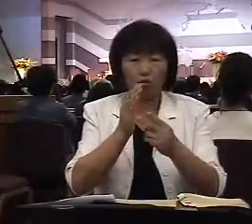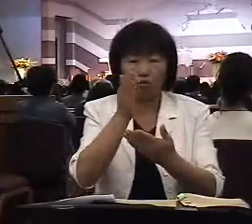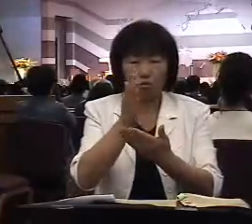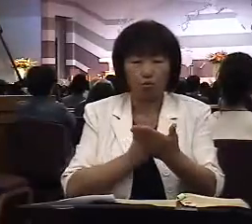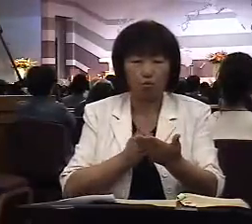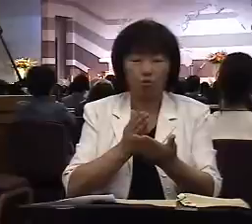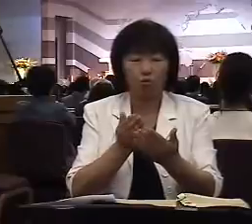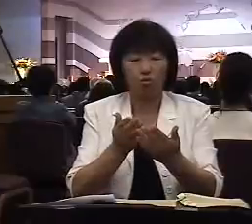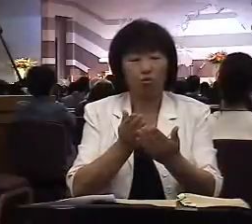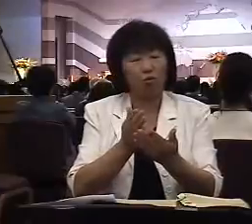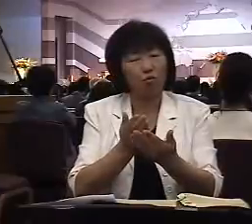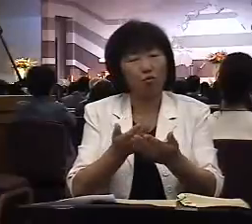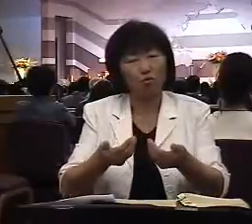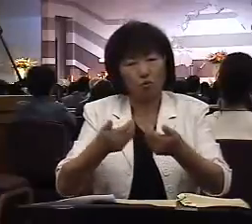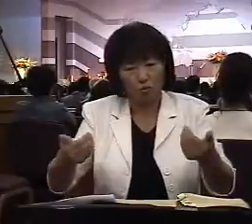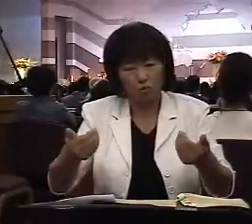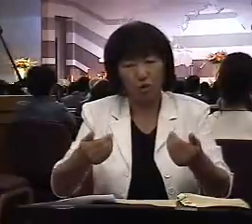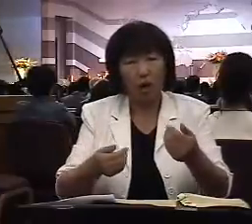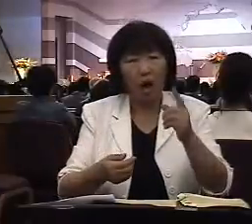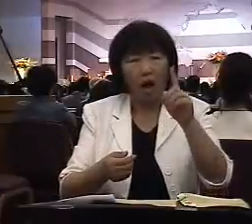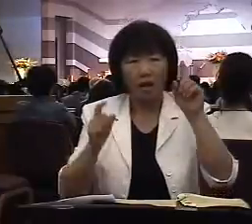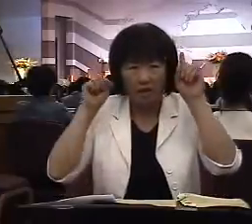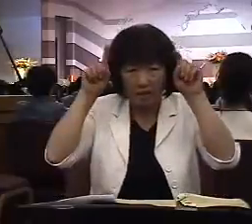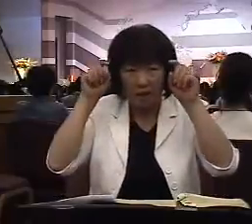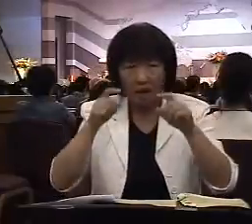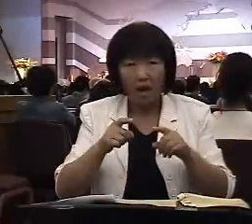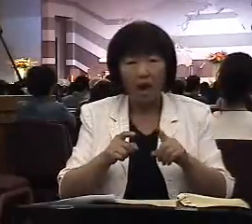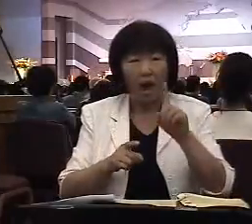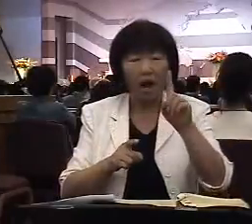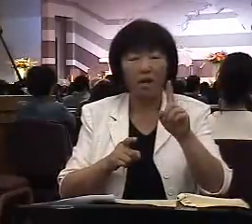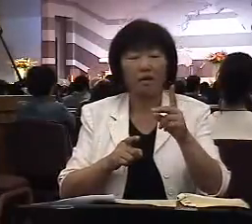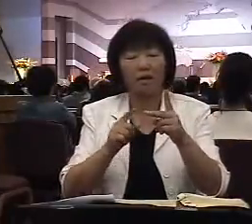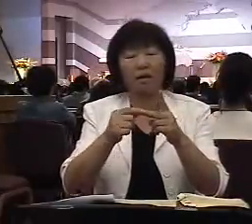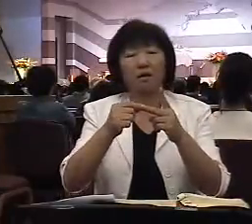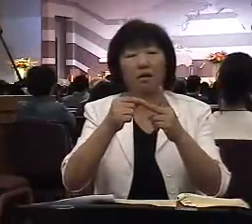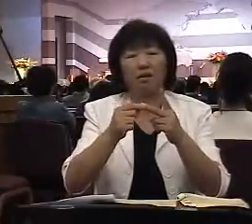것을 보는데 하나는 양이요, 하나는 염소입니다.